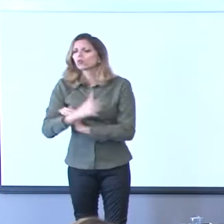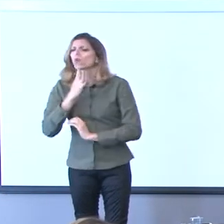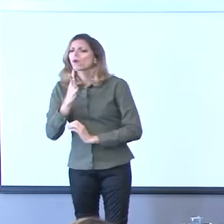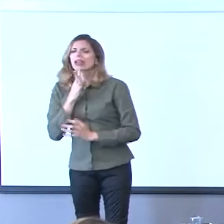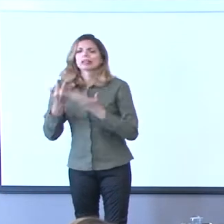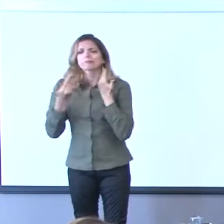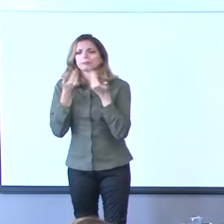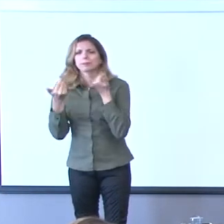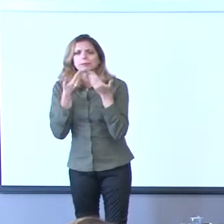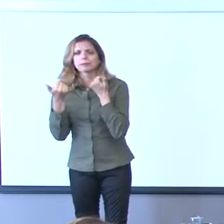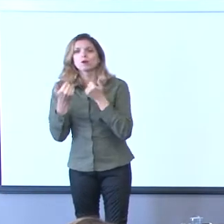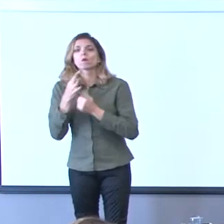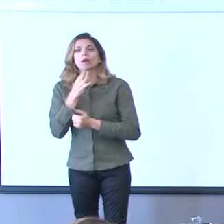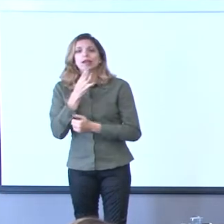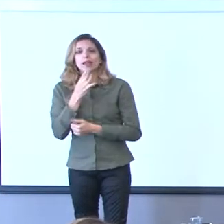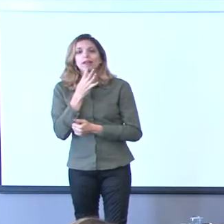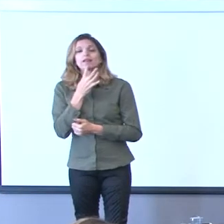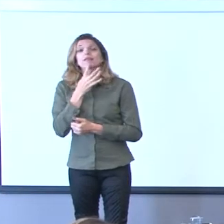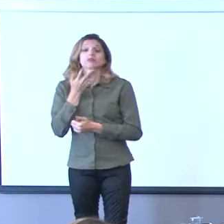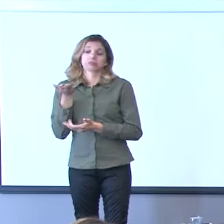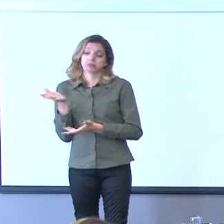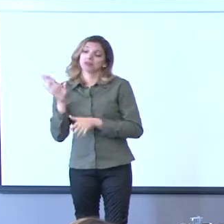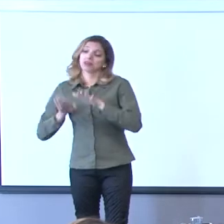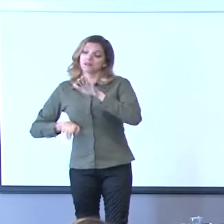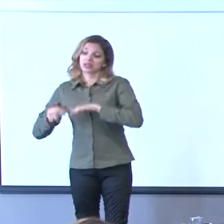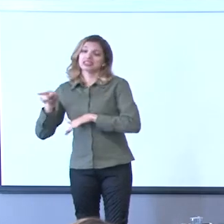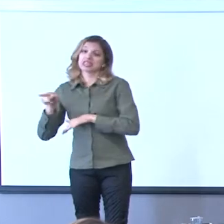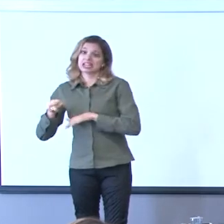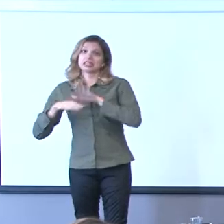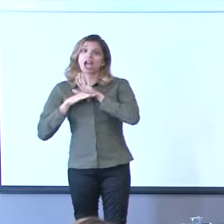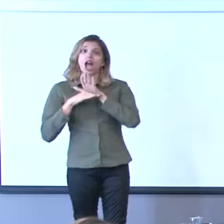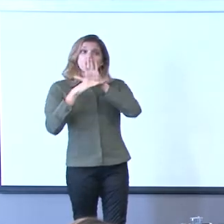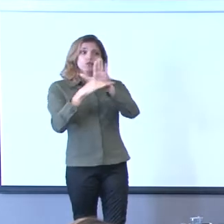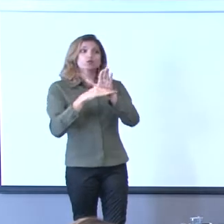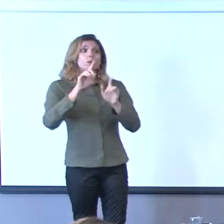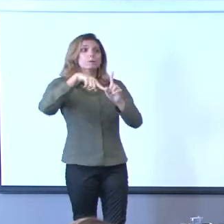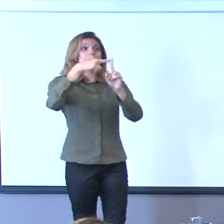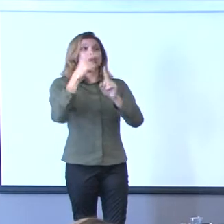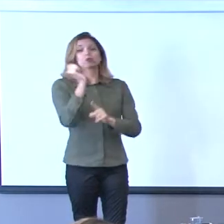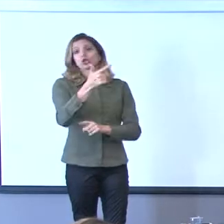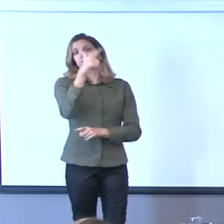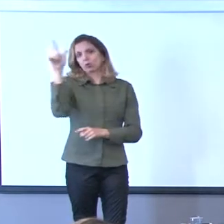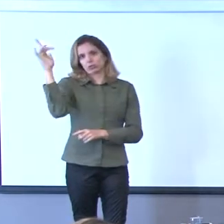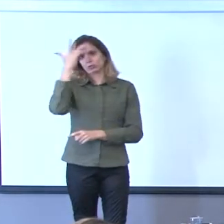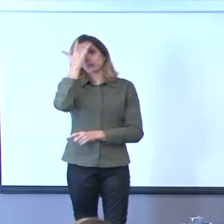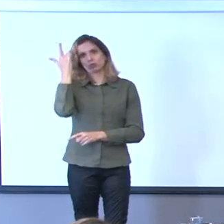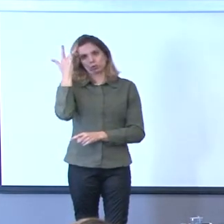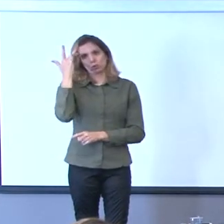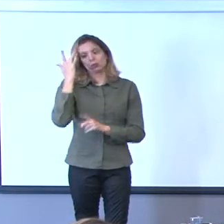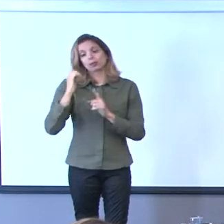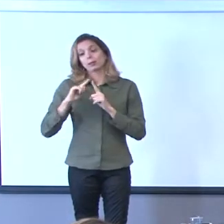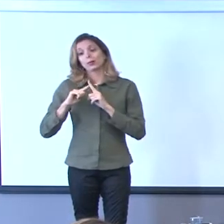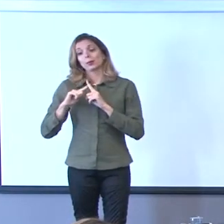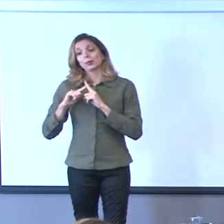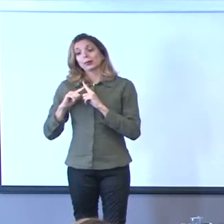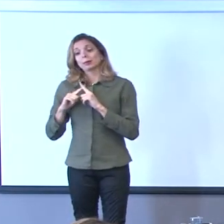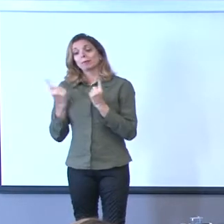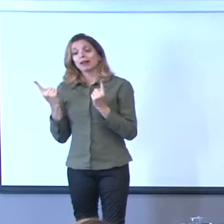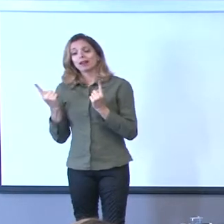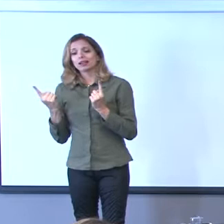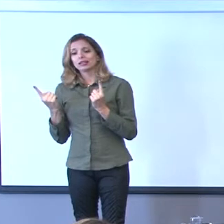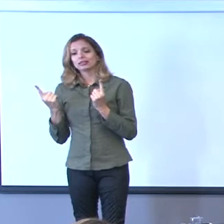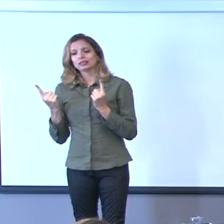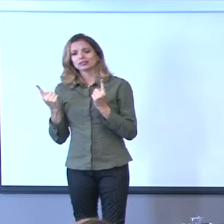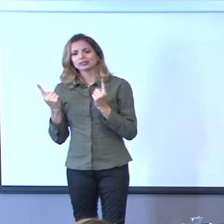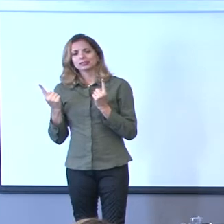assunto e, se bobear, eles vão ajudar mais do que qualquer especialista no tema. Mas, por uma série